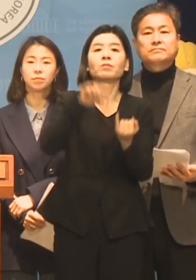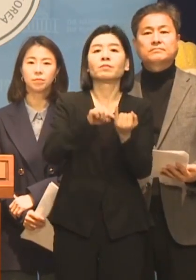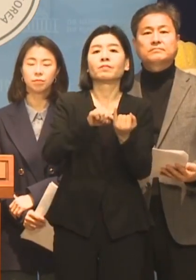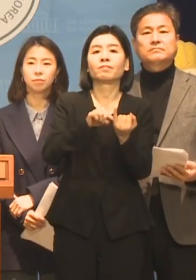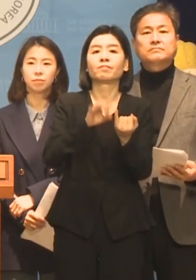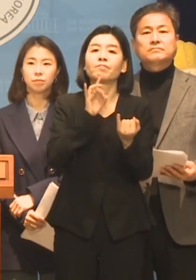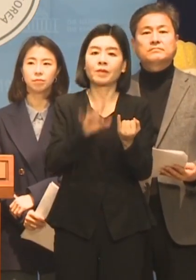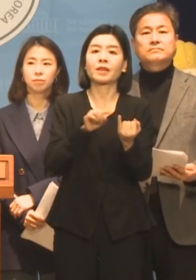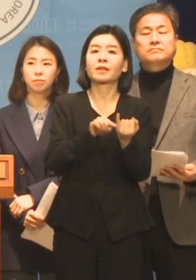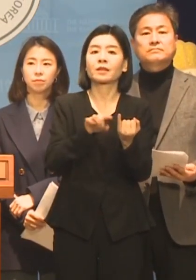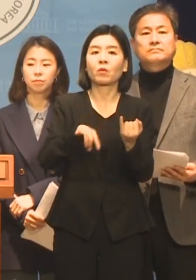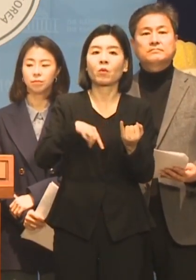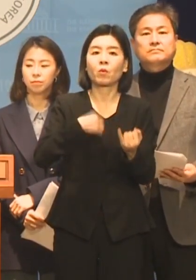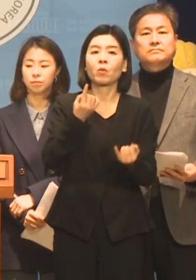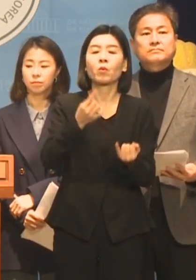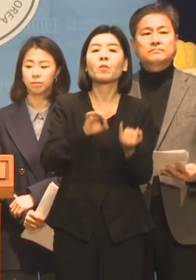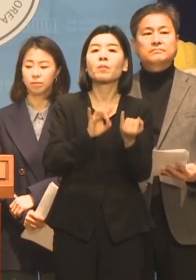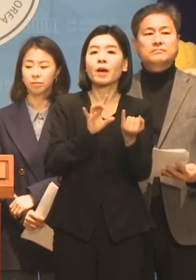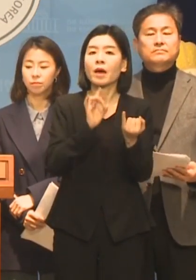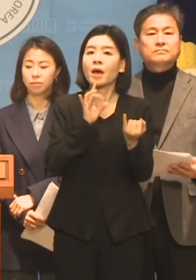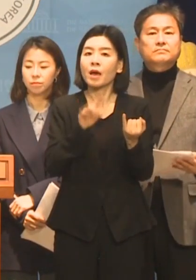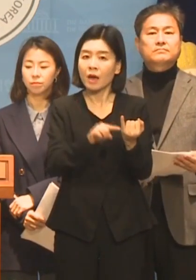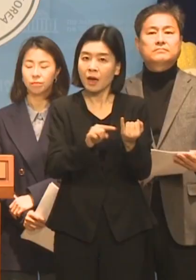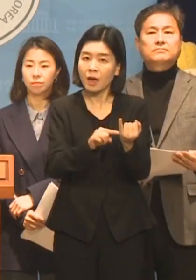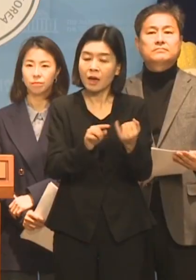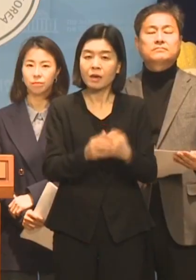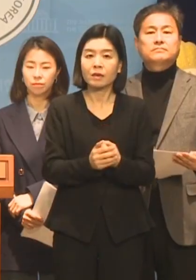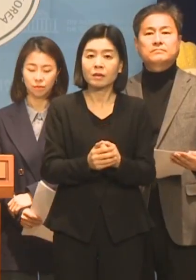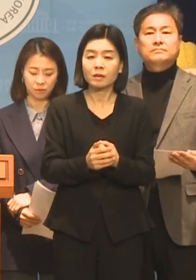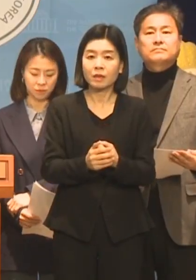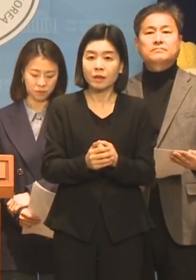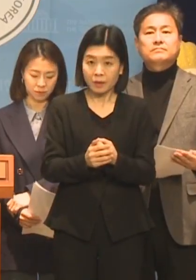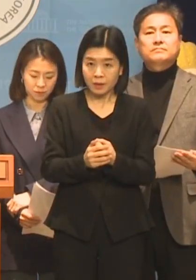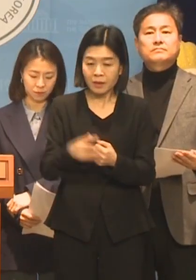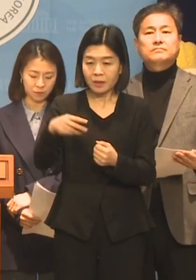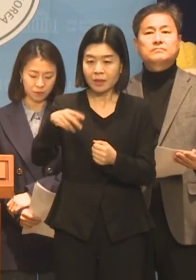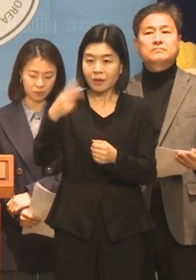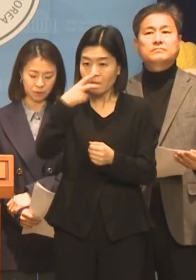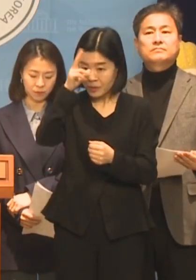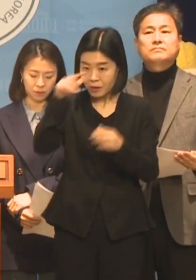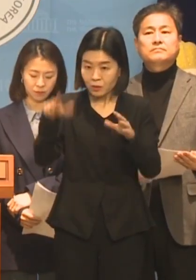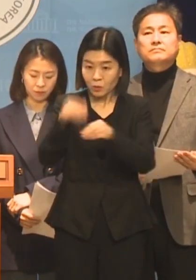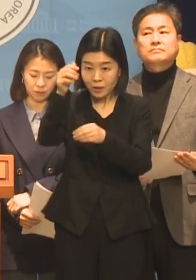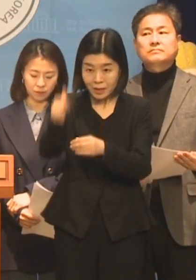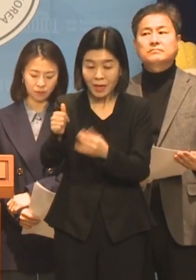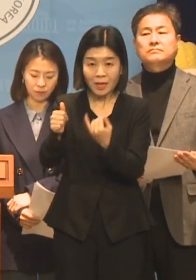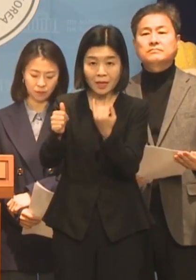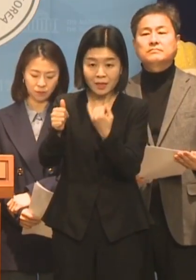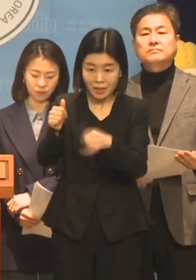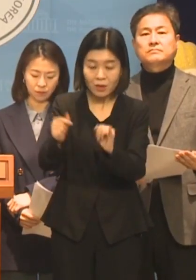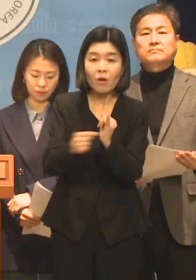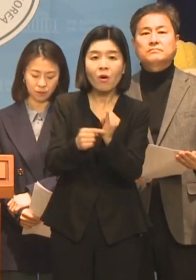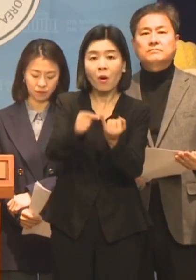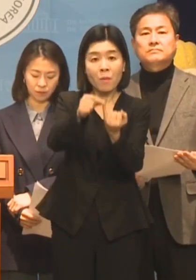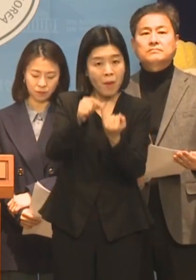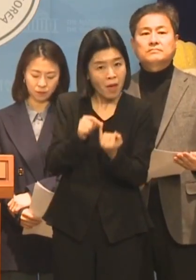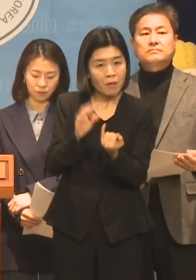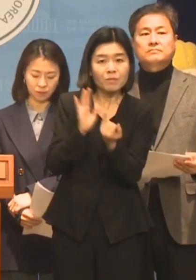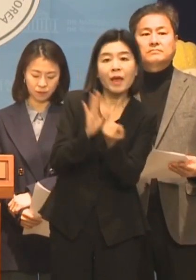밝혀진 것입니다. 이로써 심 총장 자녀에 대한 극진한 배려가 없었다는 국립외교원의